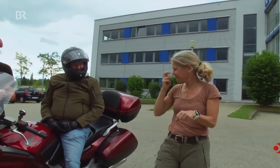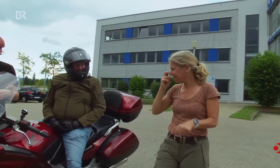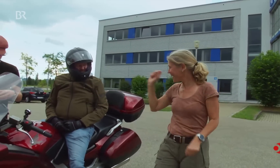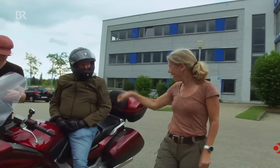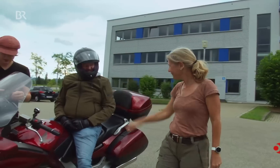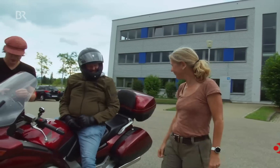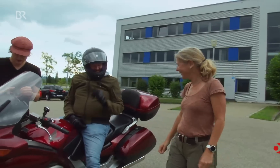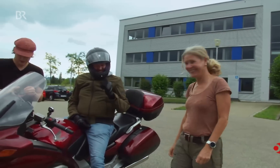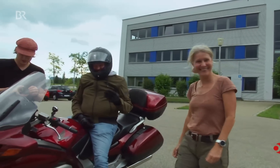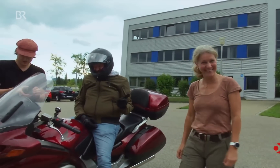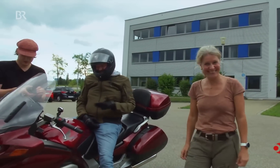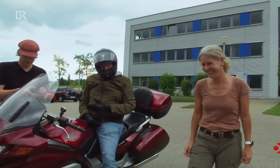sehr neugierig darauf.